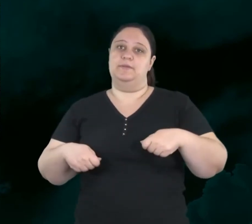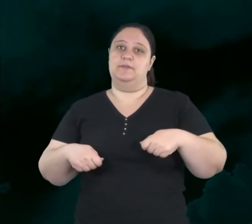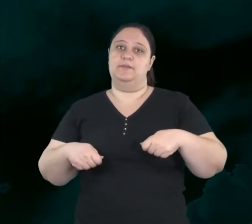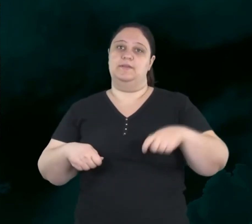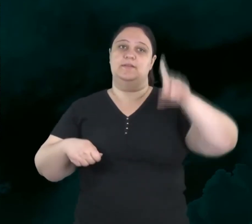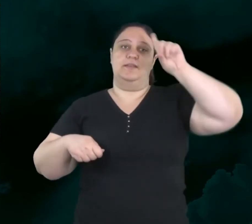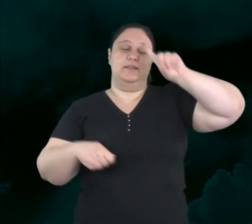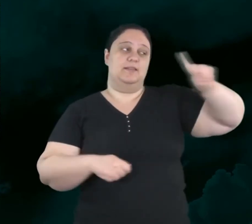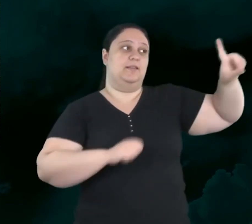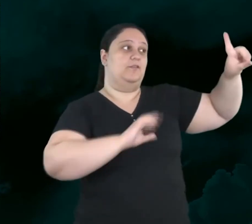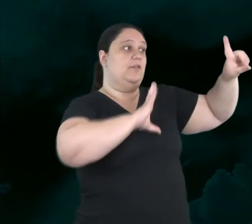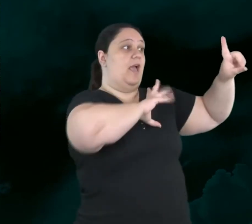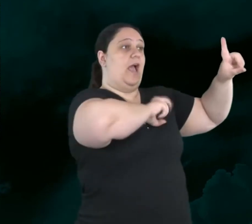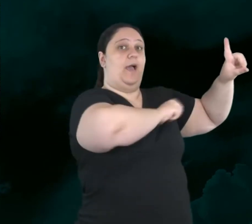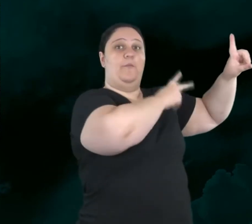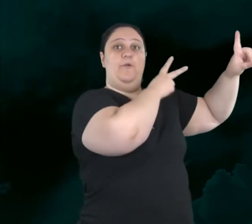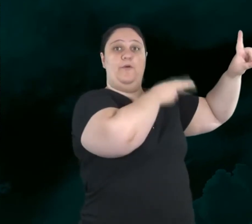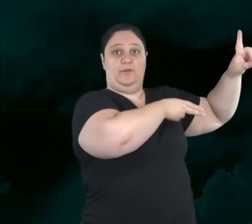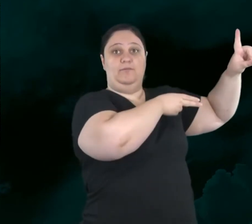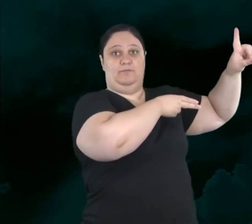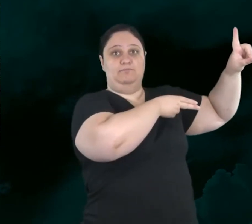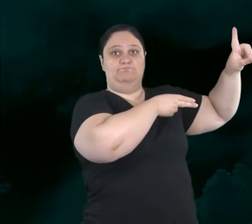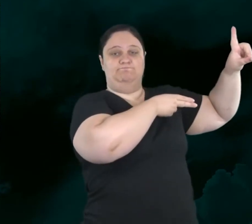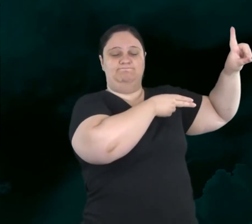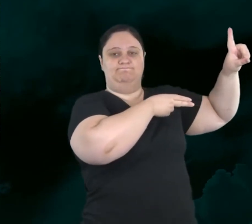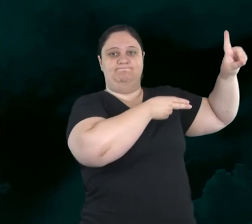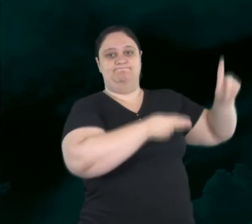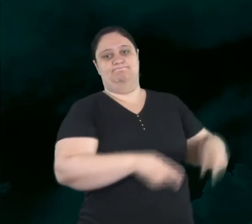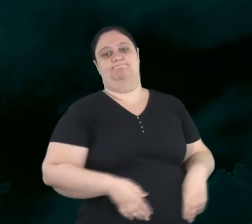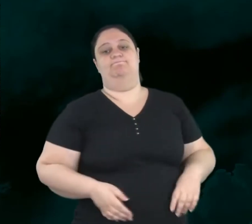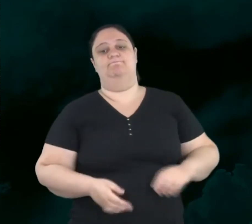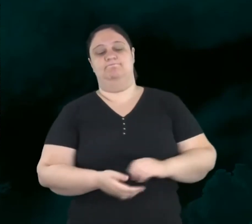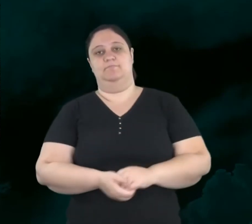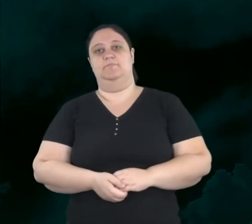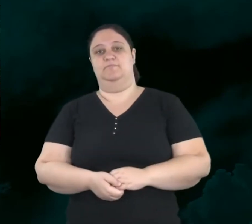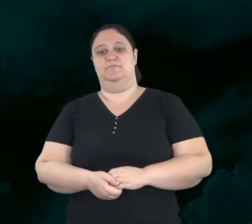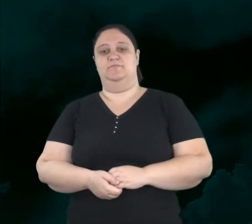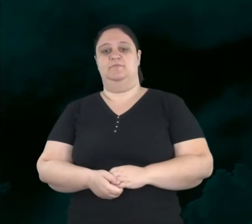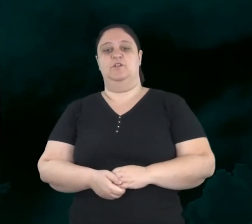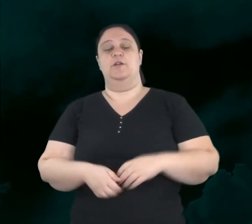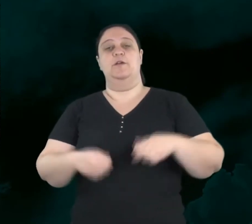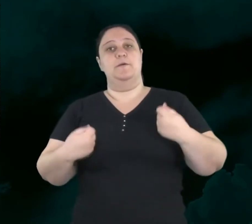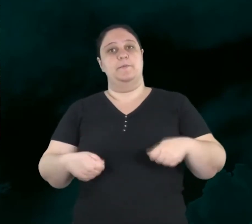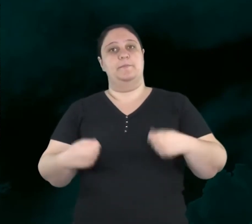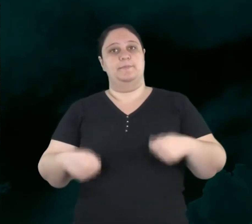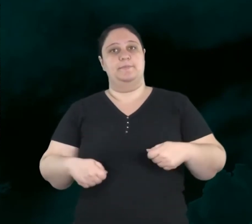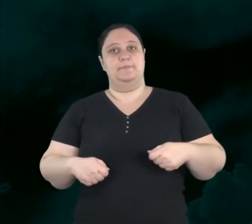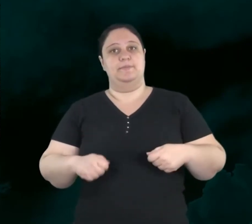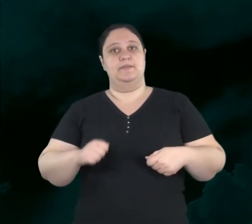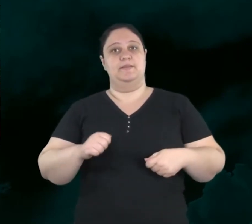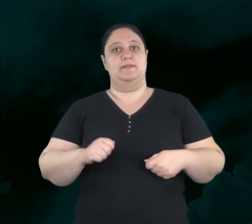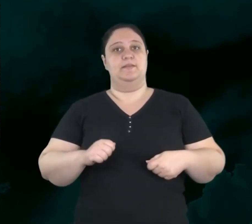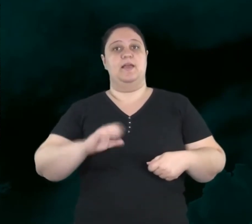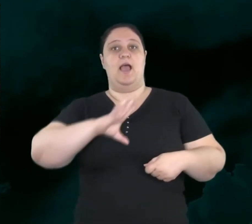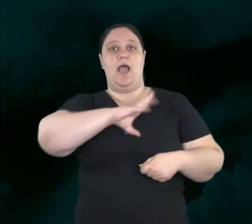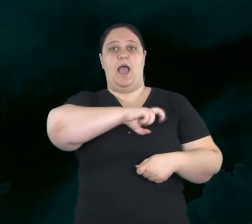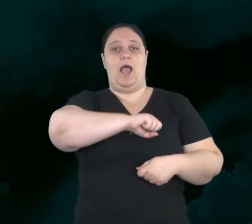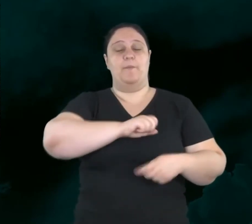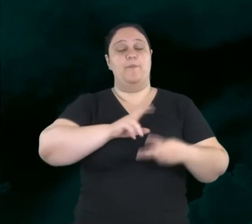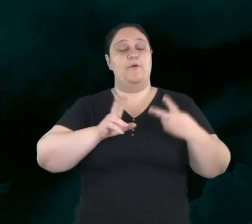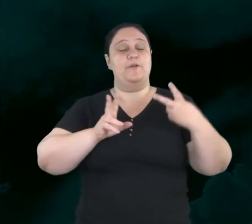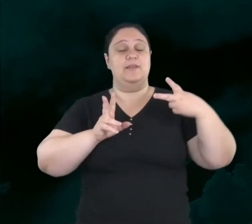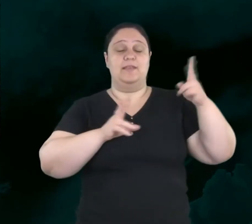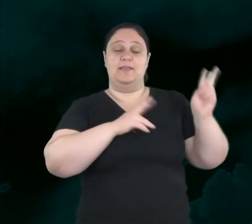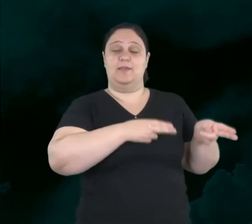está em João 14, 21. O Senhor fala para a gente amar com o amor com que Ele nos amou, e a